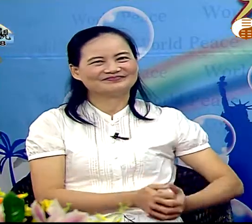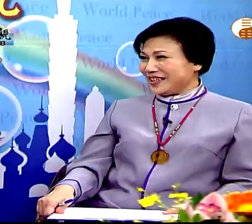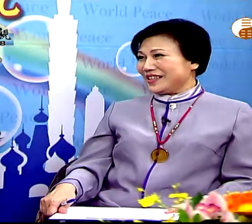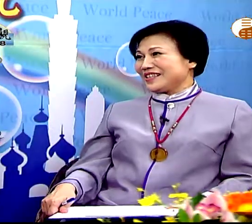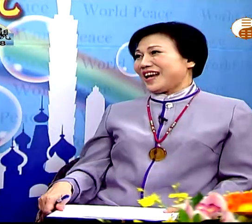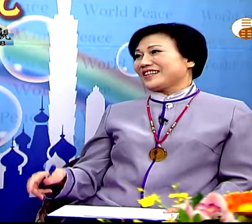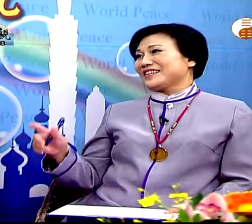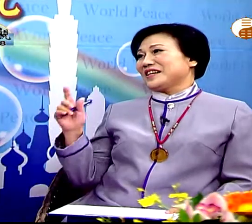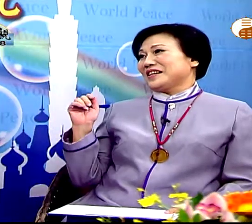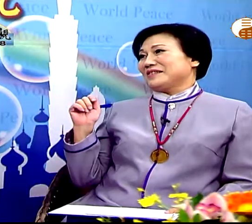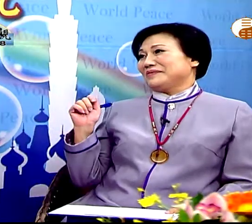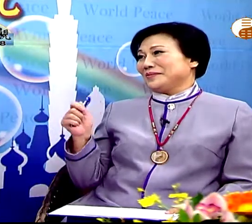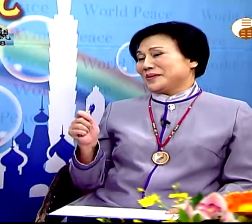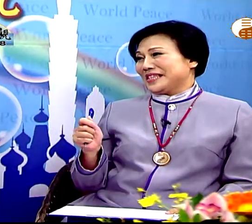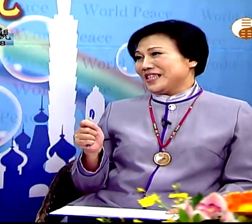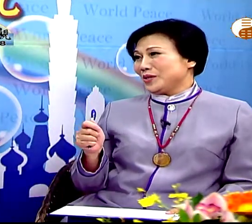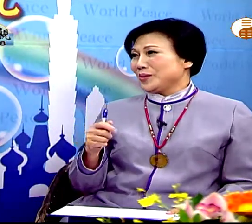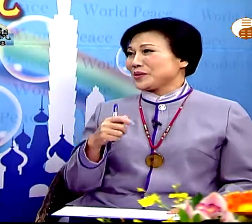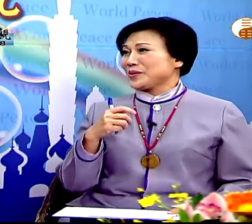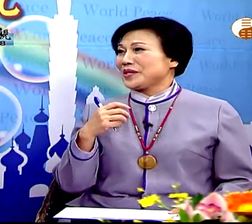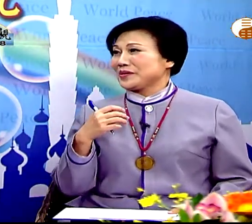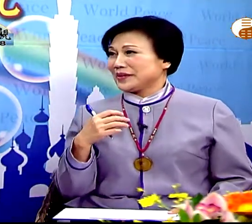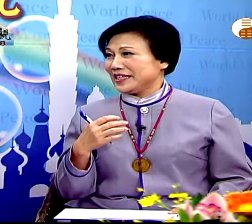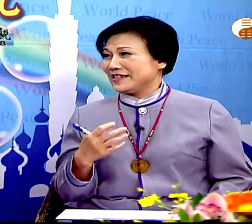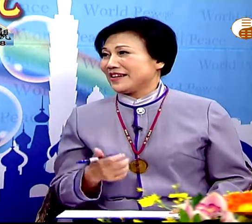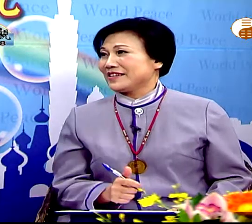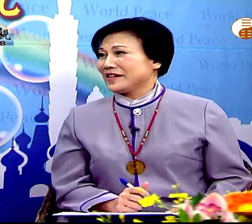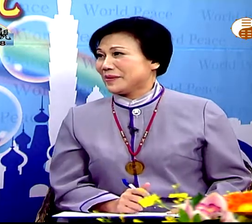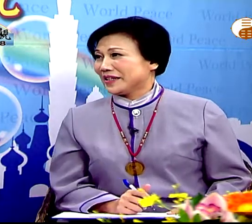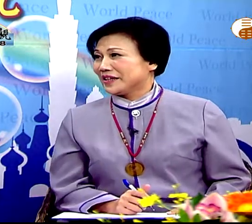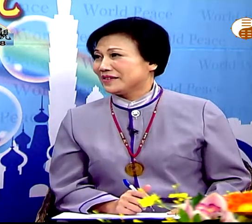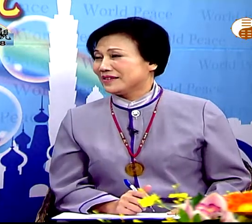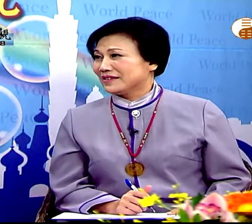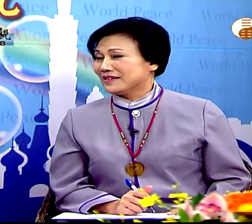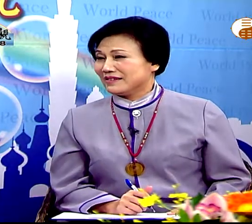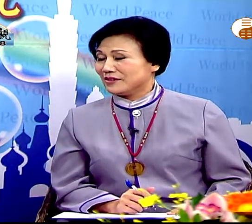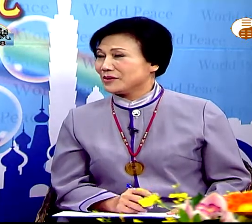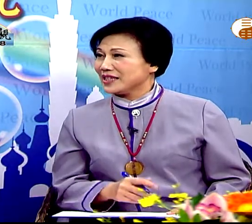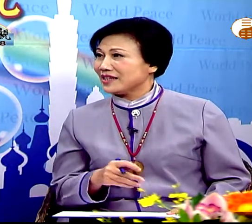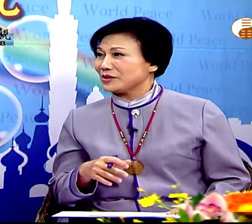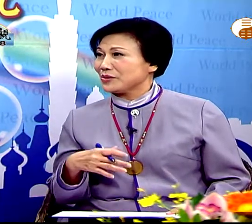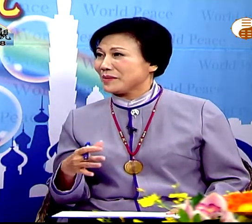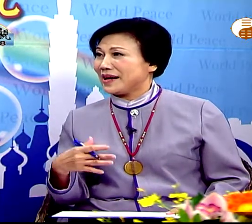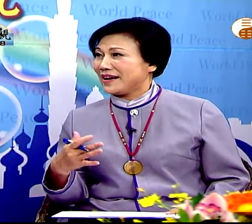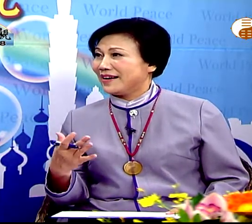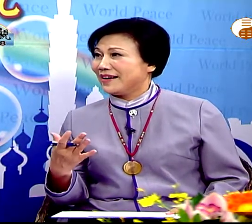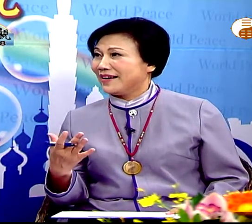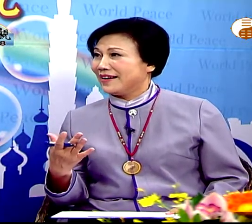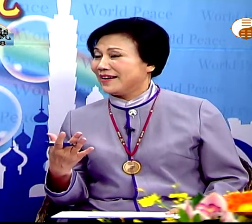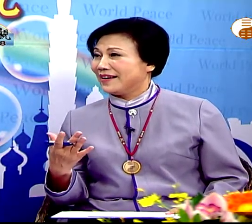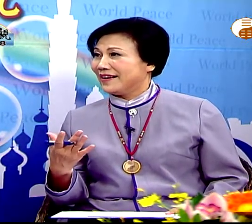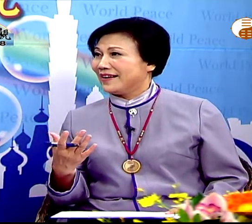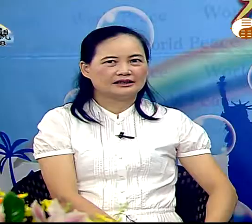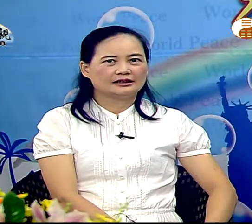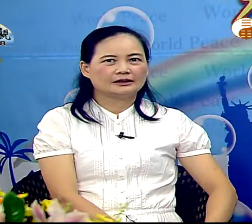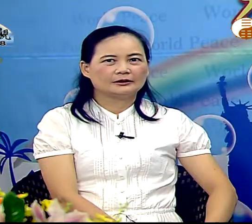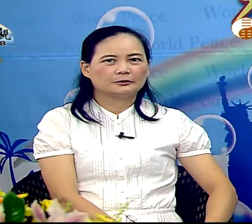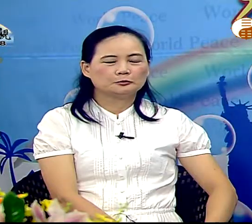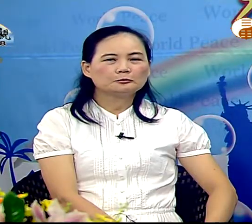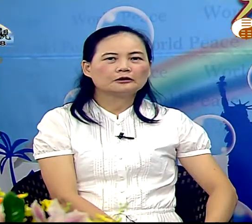以家里的父母亲如果说有听障的小朋友，就一定要学吗？ 如果